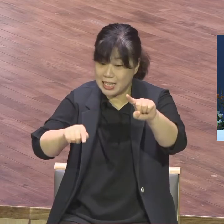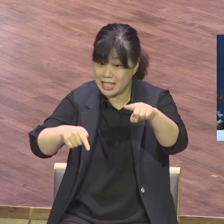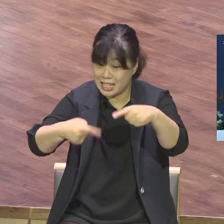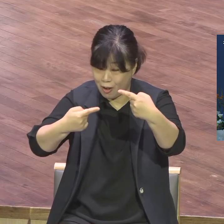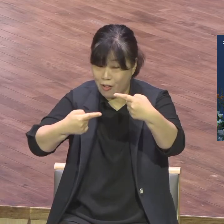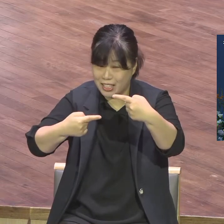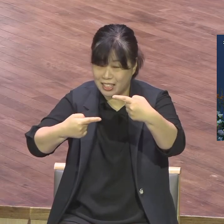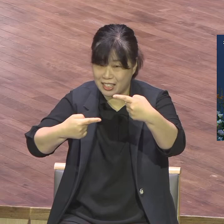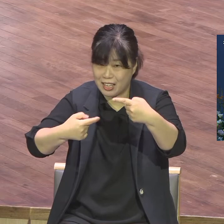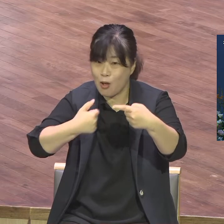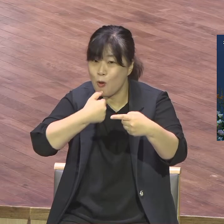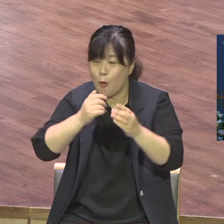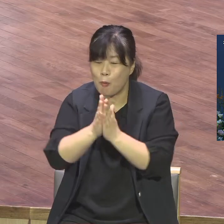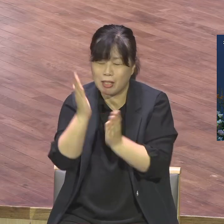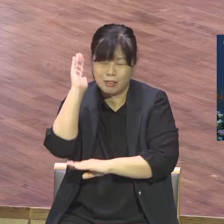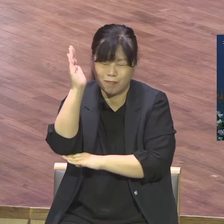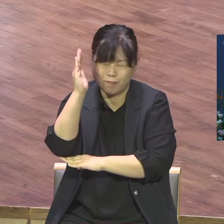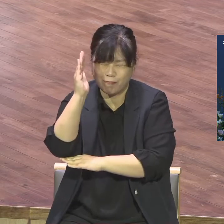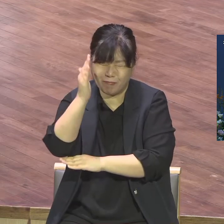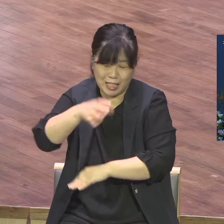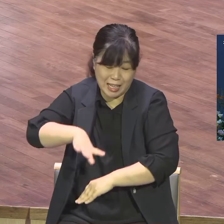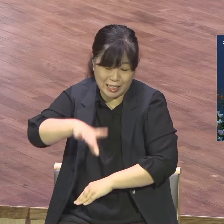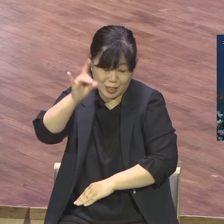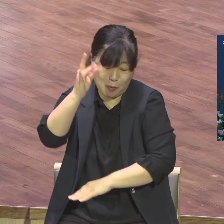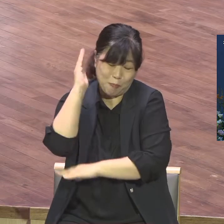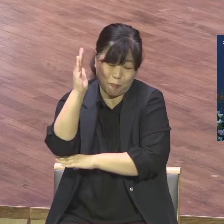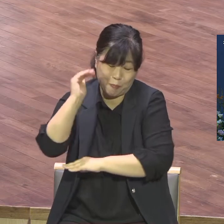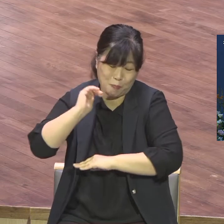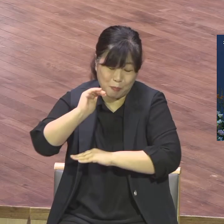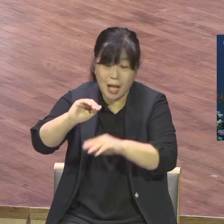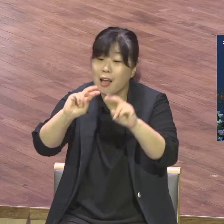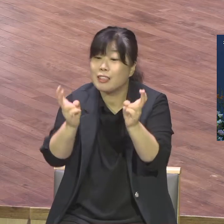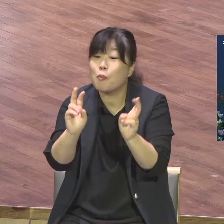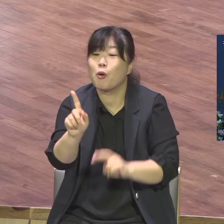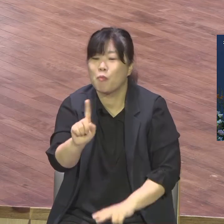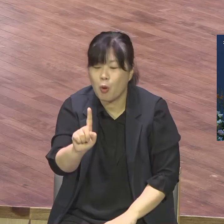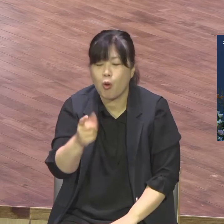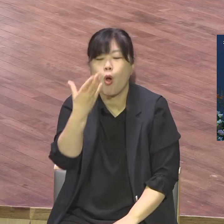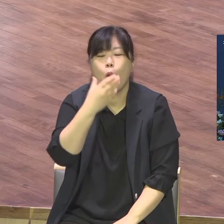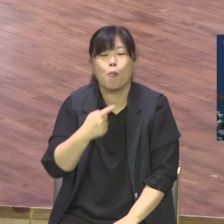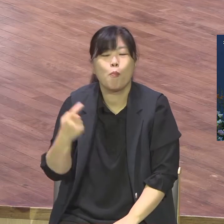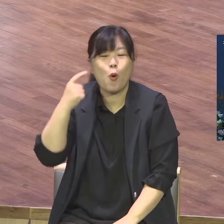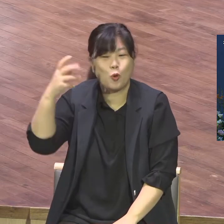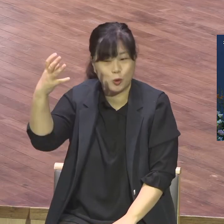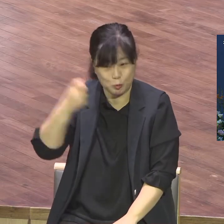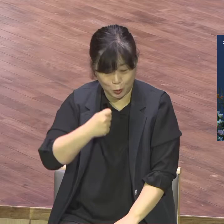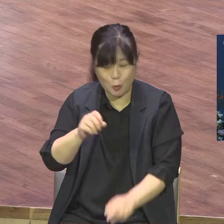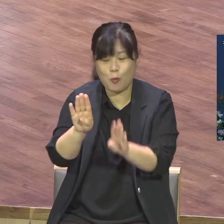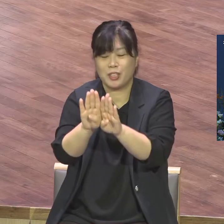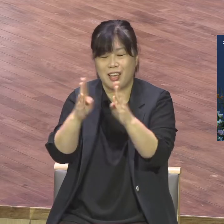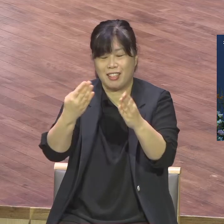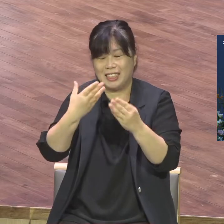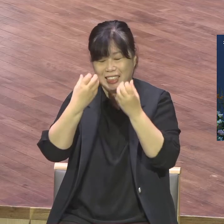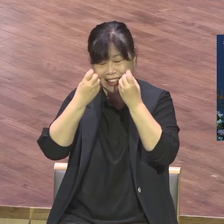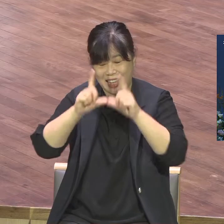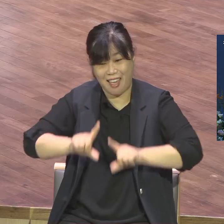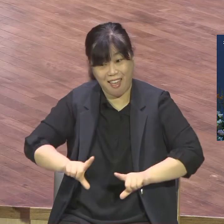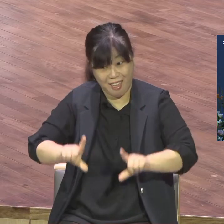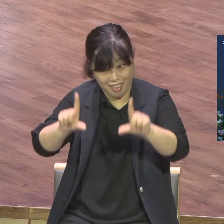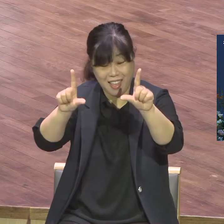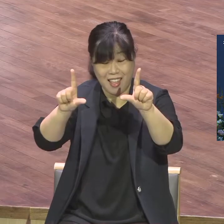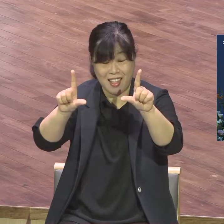여는 새해라는 제목으로 그렇게 말씀을 드렸는데, 새해를